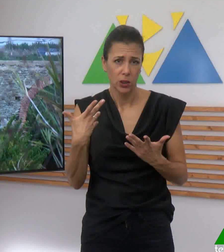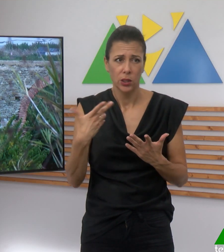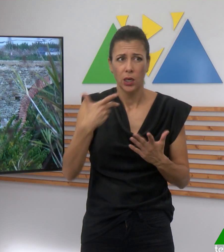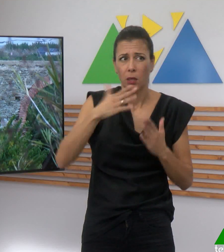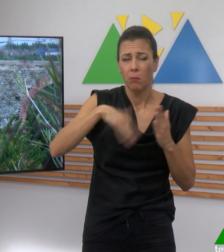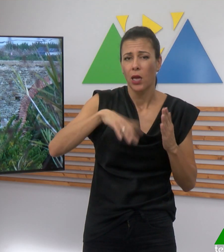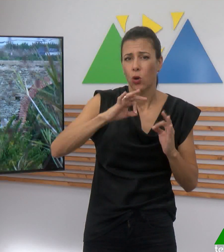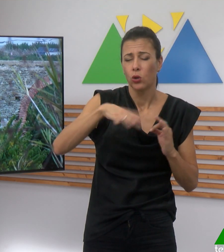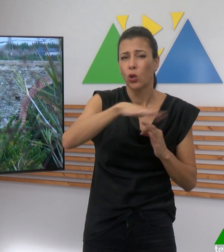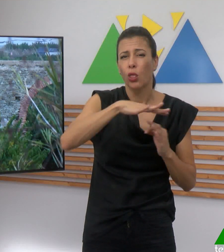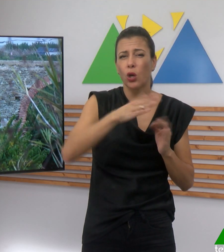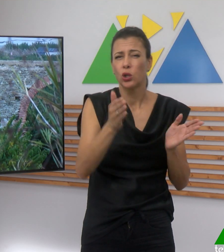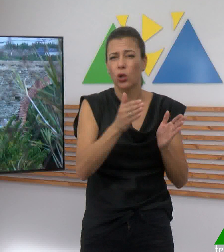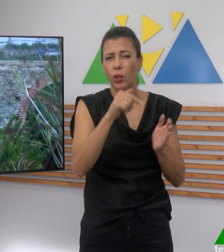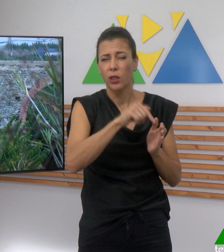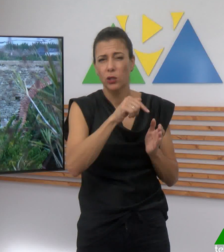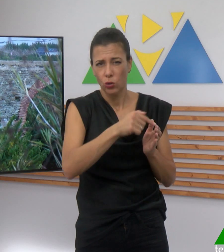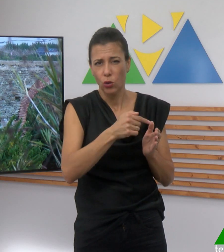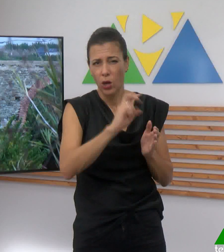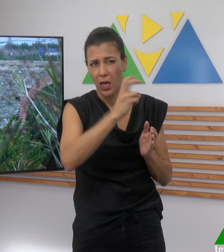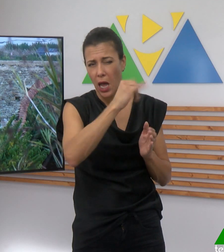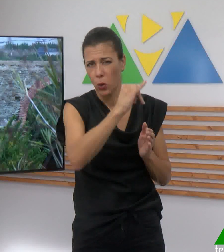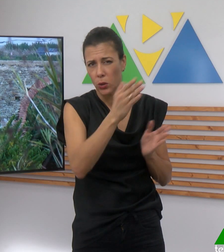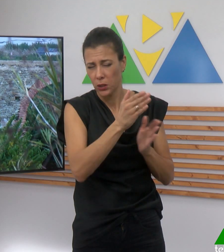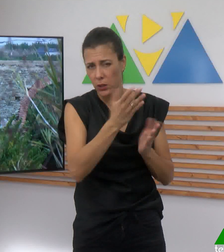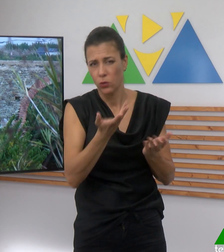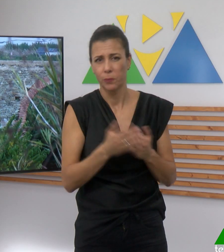grande el trocito del candelón grande sí sí más o menos la misma